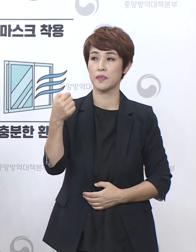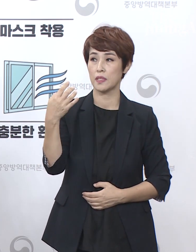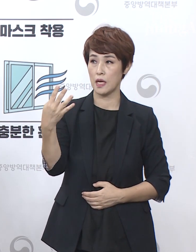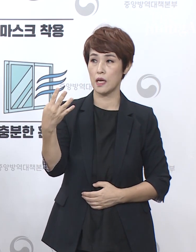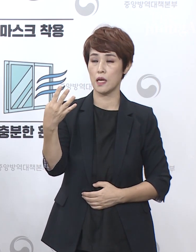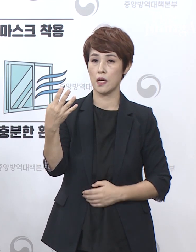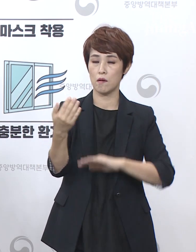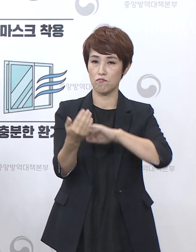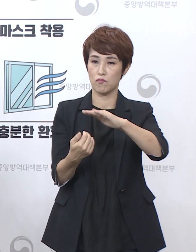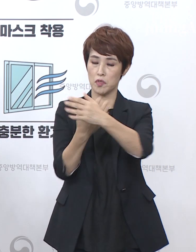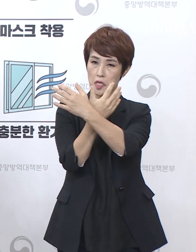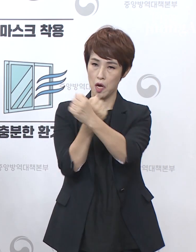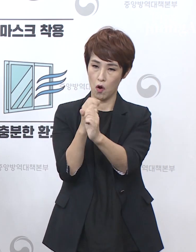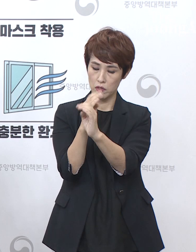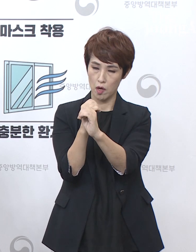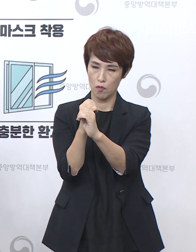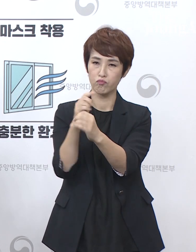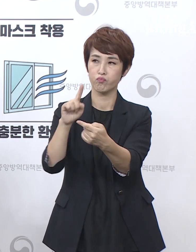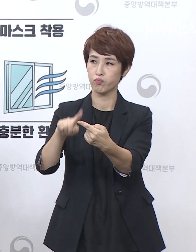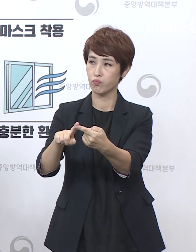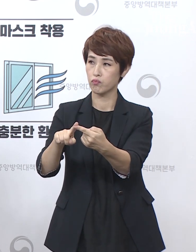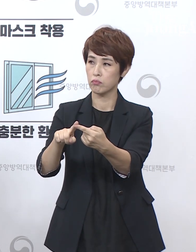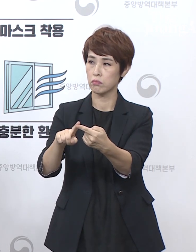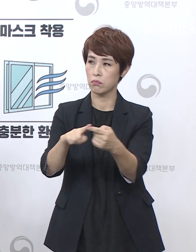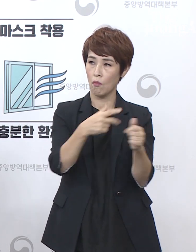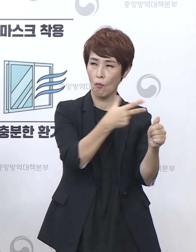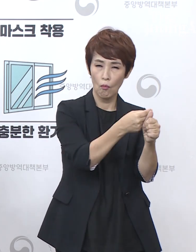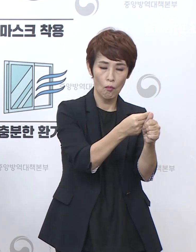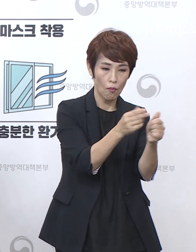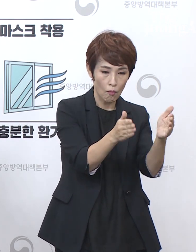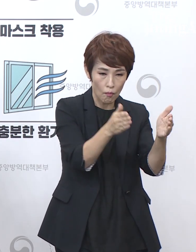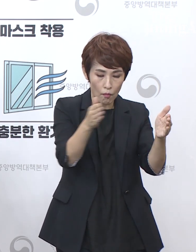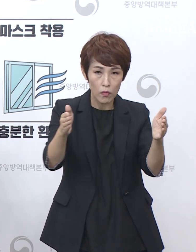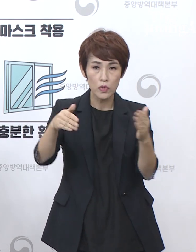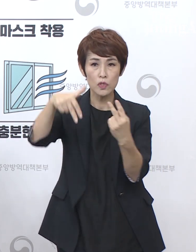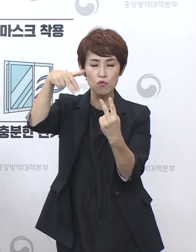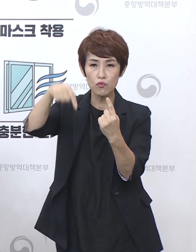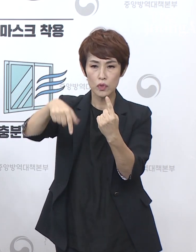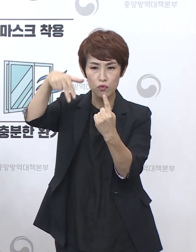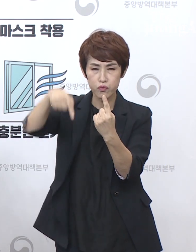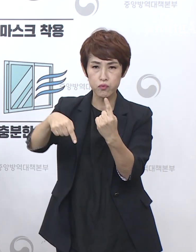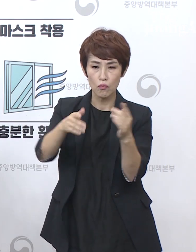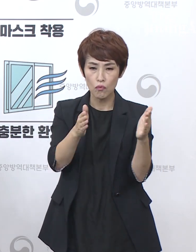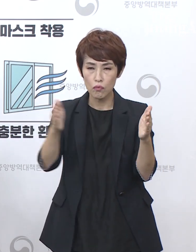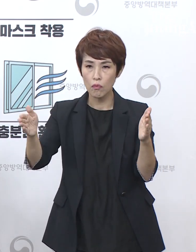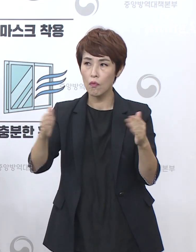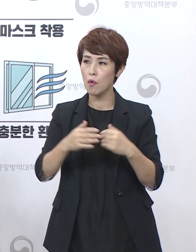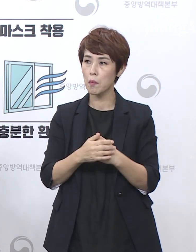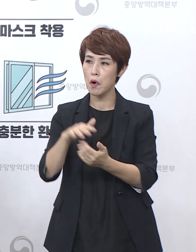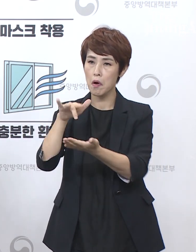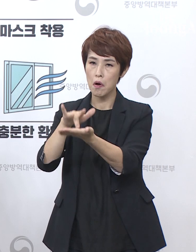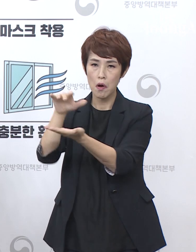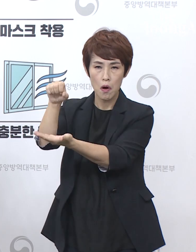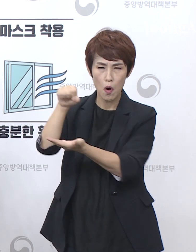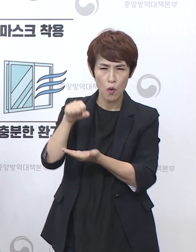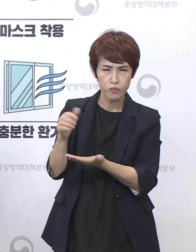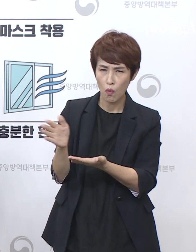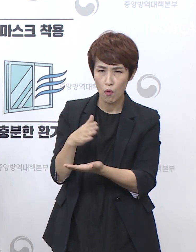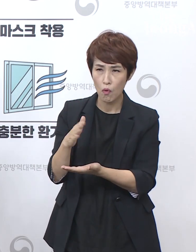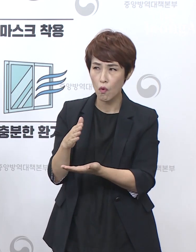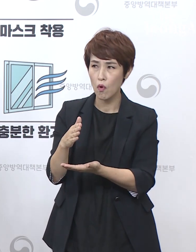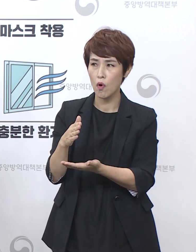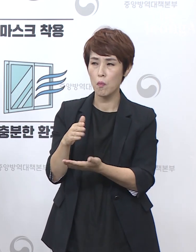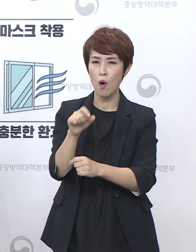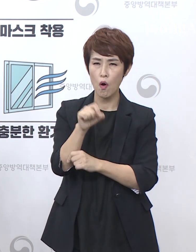일정은 그대로이지만 접종 일정이 한 주일 뒤로 밀렸는데 백신 수급의 문제인지 아니면 행정적인